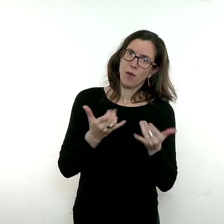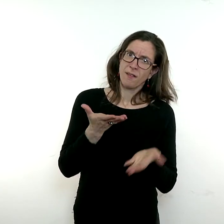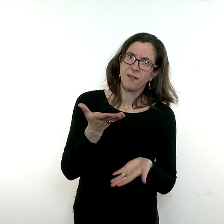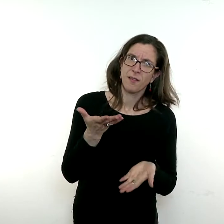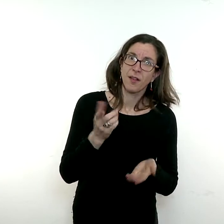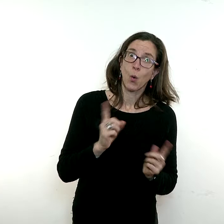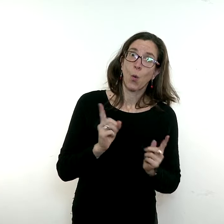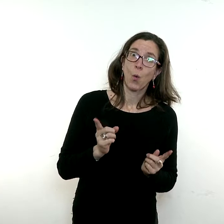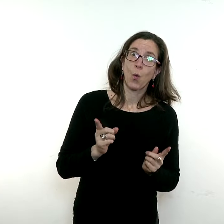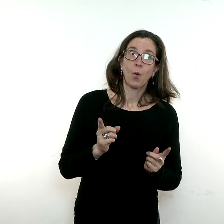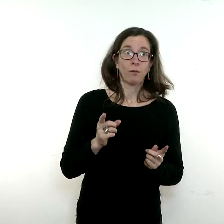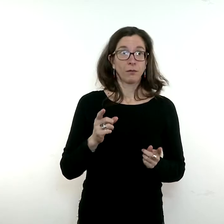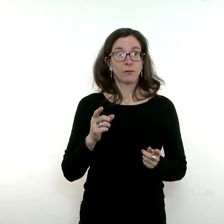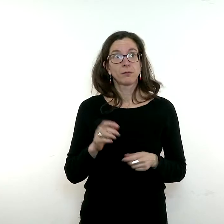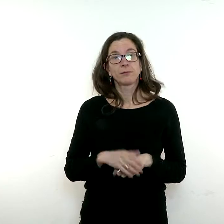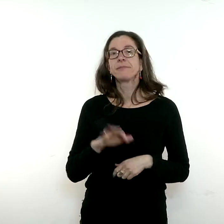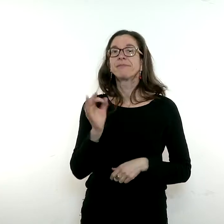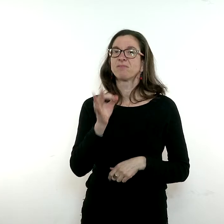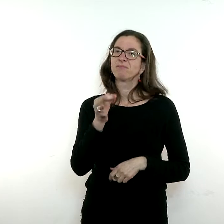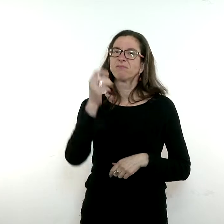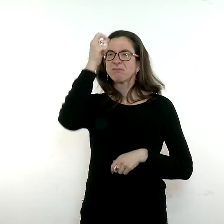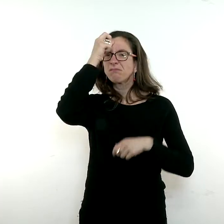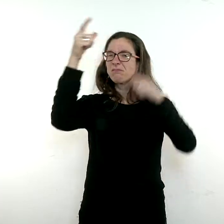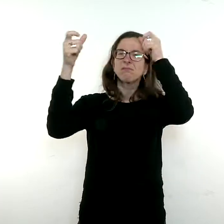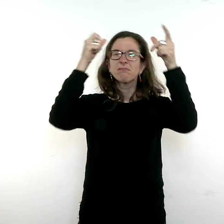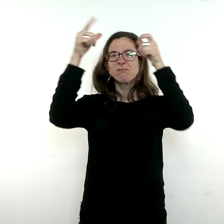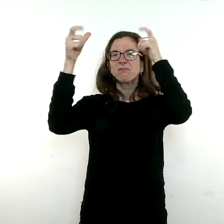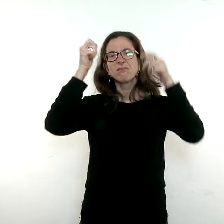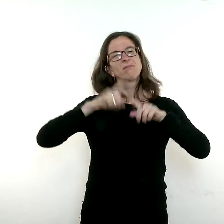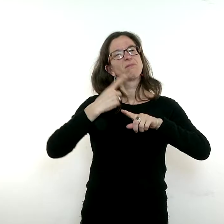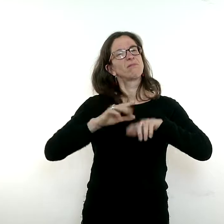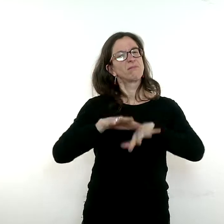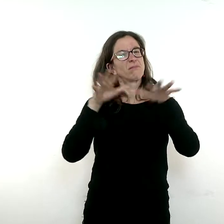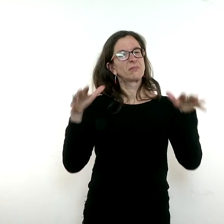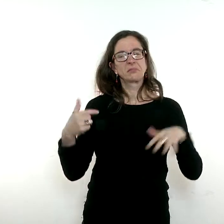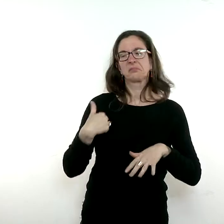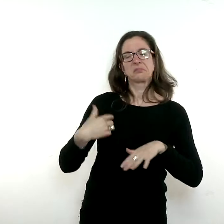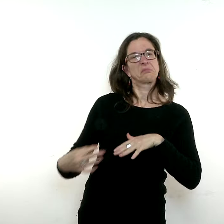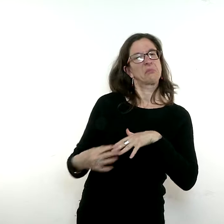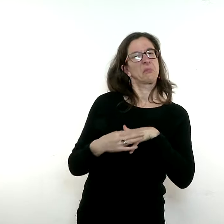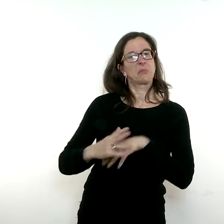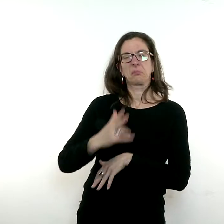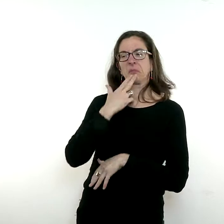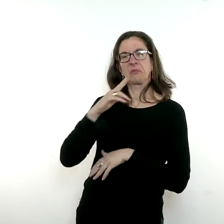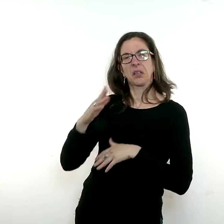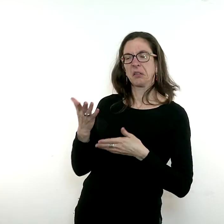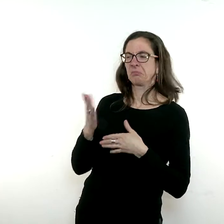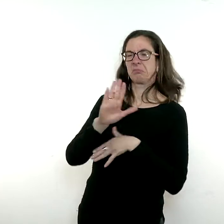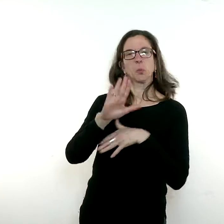Oui, j'ai des idées de films chez moi. Je suis un mari exemplaire, donc il n'y a aucun problème,